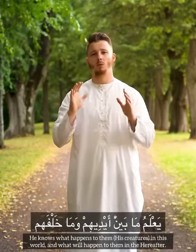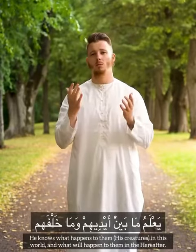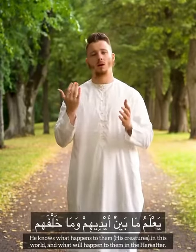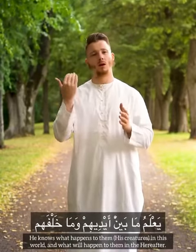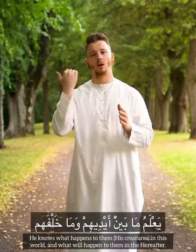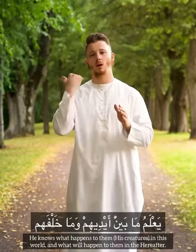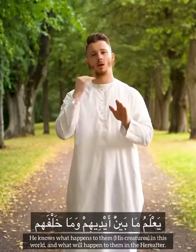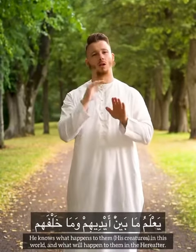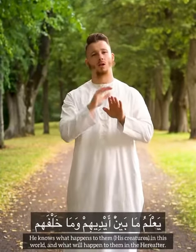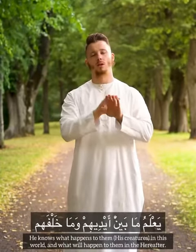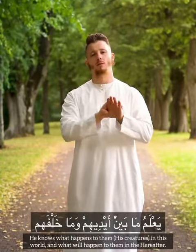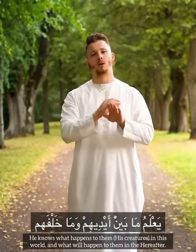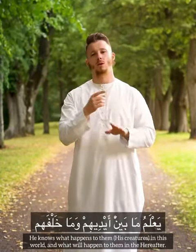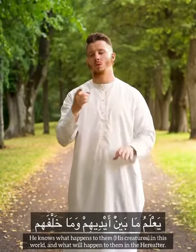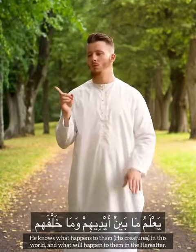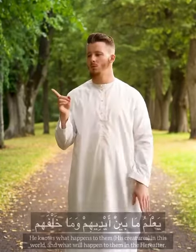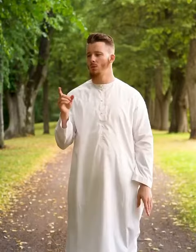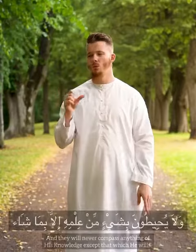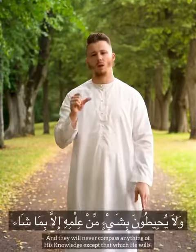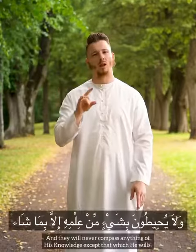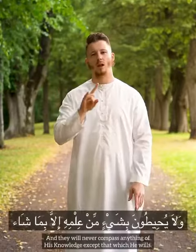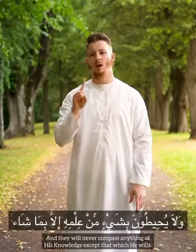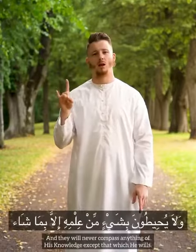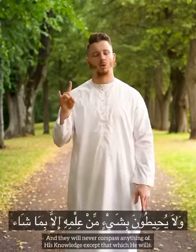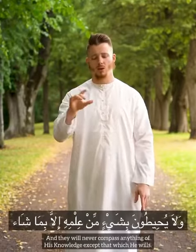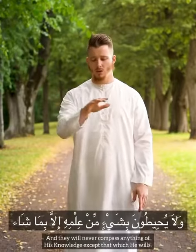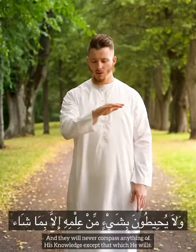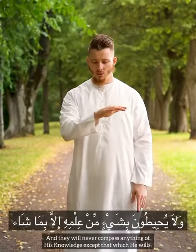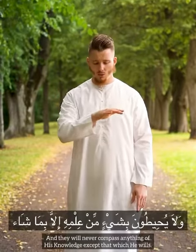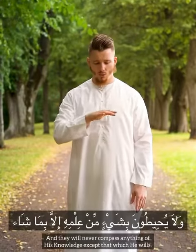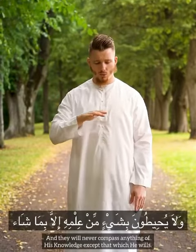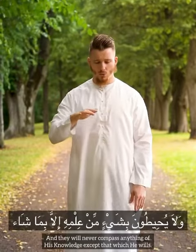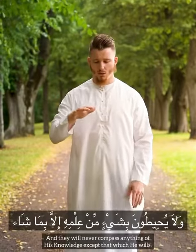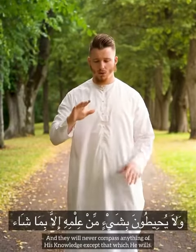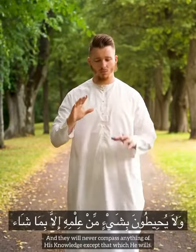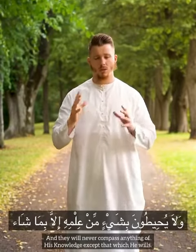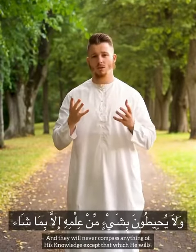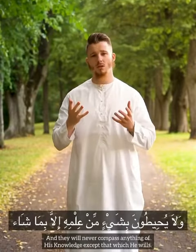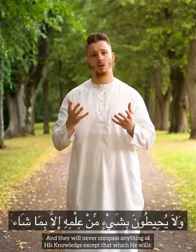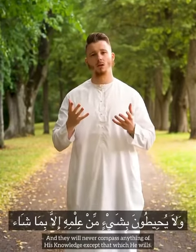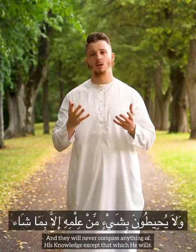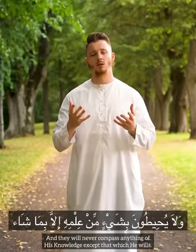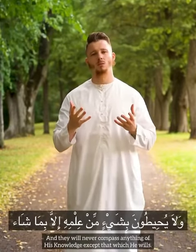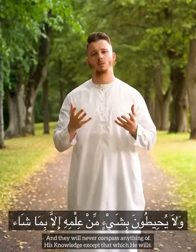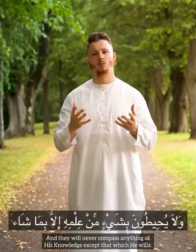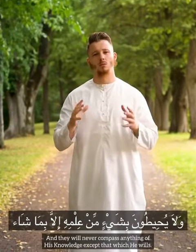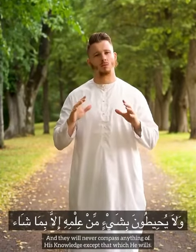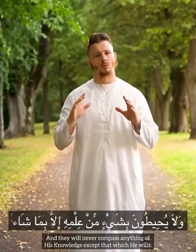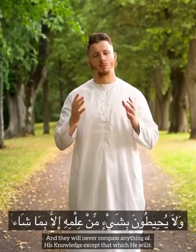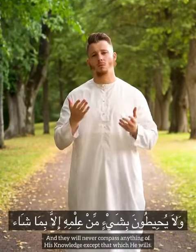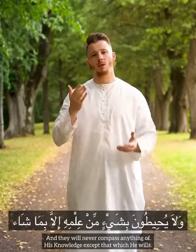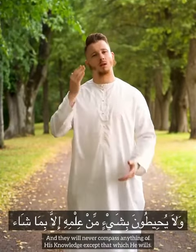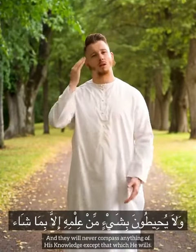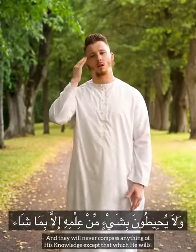وما خلفهم ولا يحيطون بشيء من